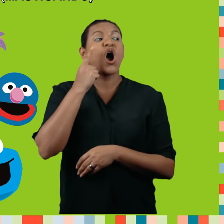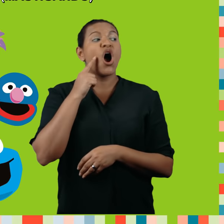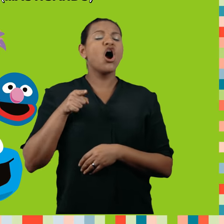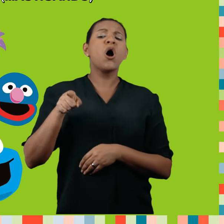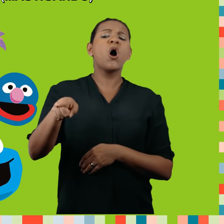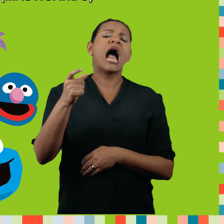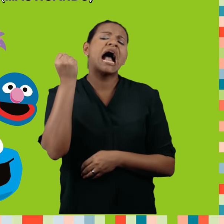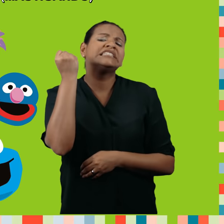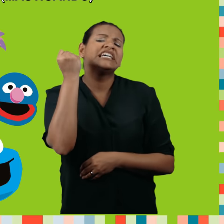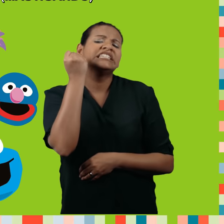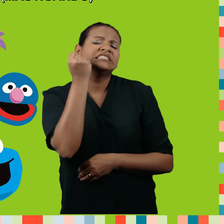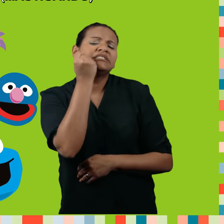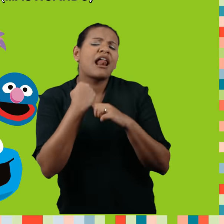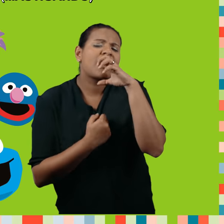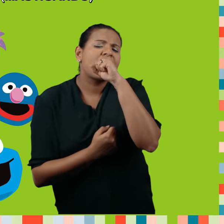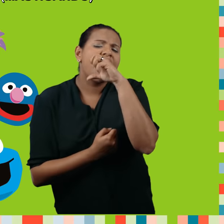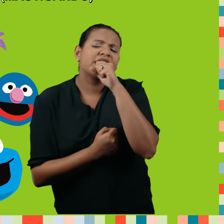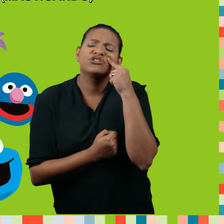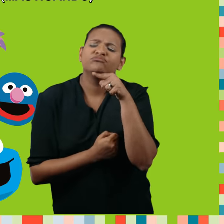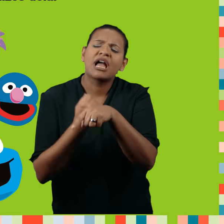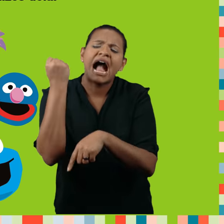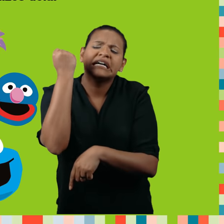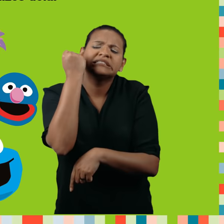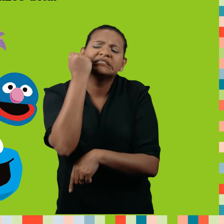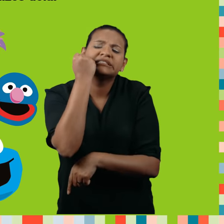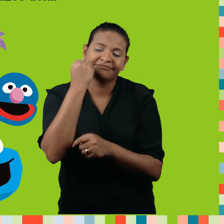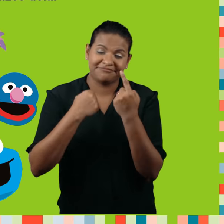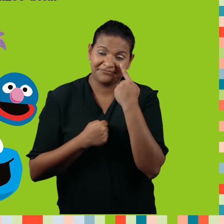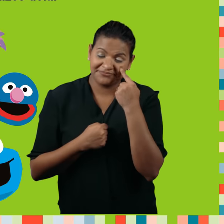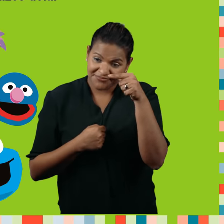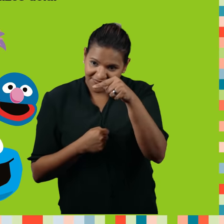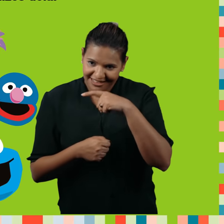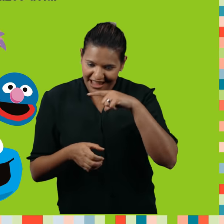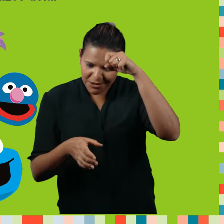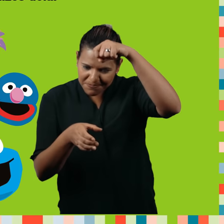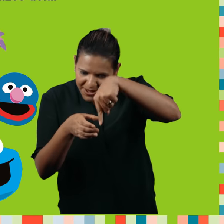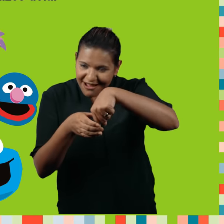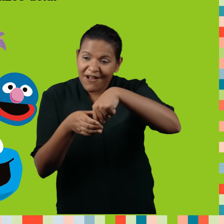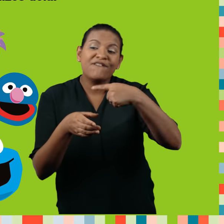cenoura ali, bem laranjinha. Ela veio da terra, olha só